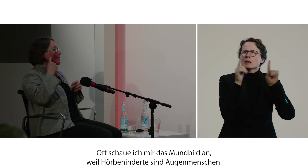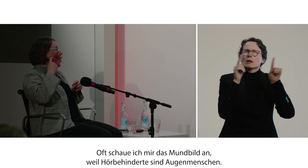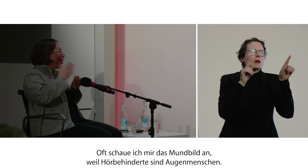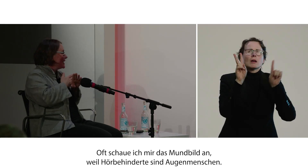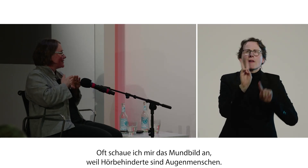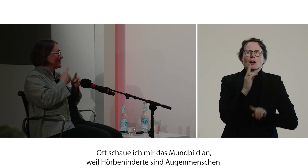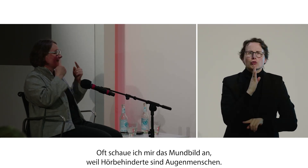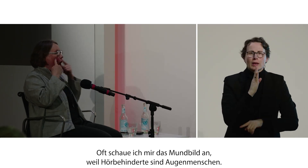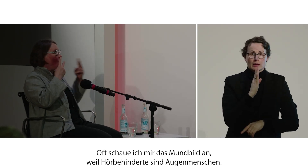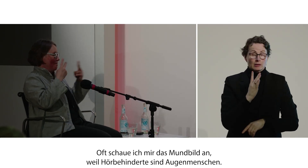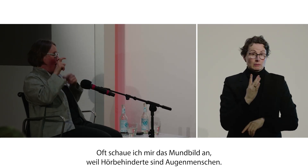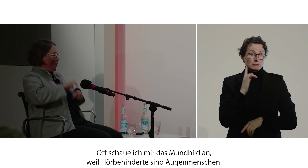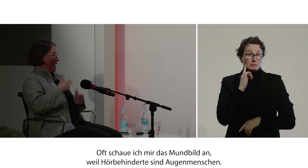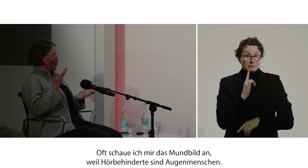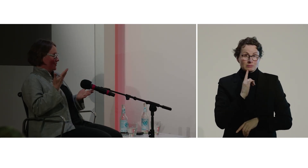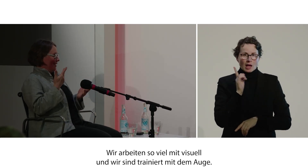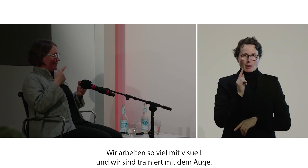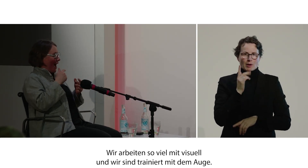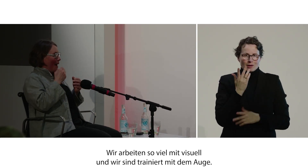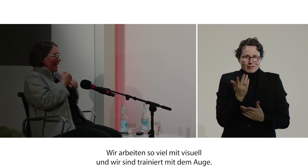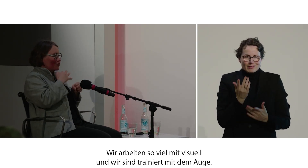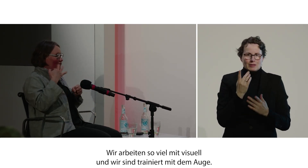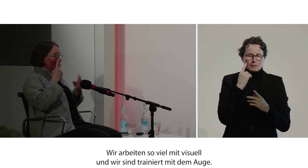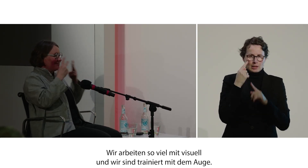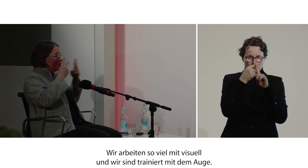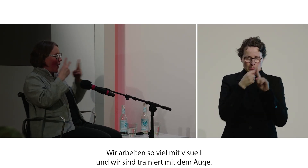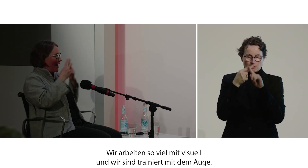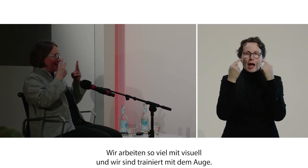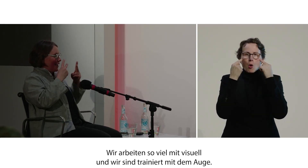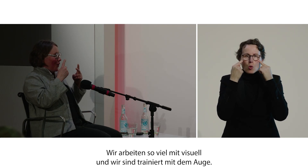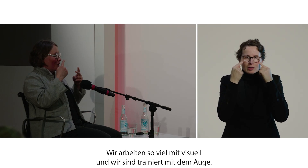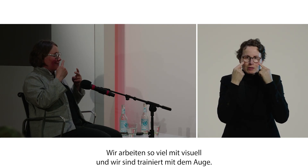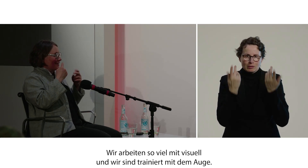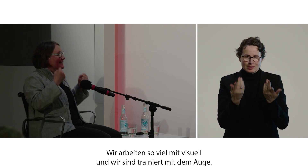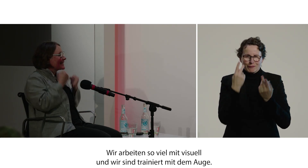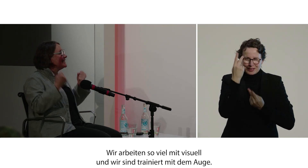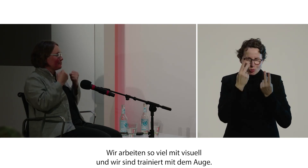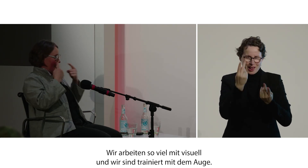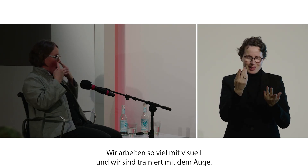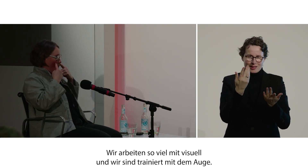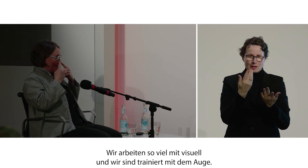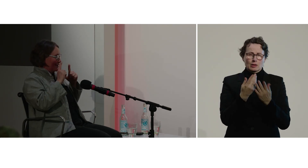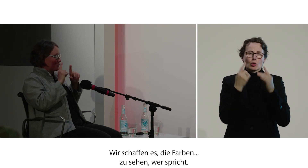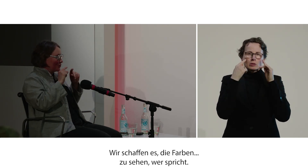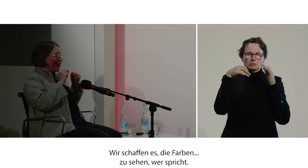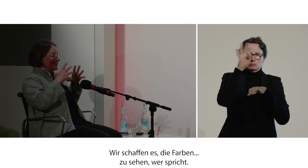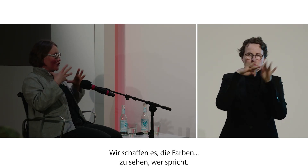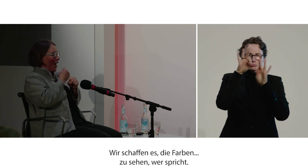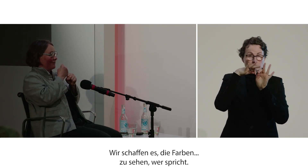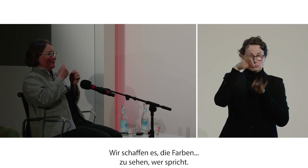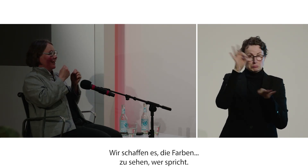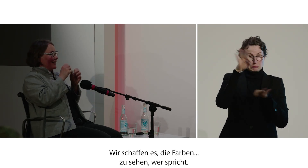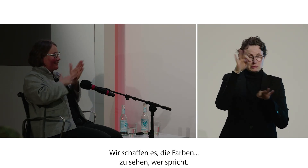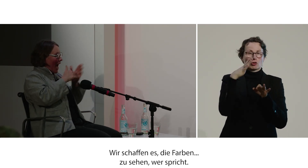Gehörlose oder Hörbehinderte, wir sind Augenmenschen, wir arbeiten so viel mit visuell und wir sind trainiert mit dem Auge. Das bedeutet,